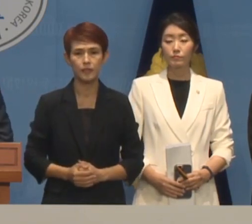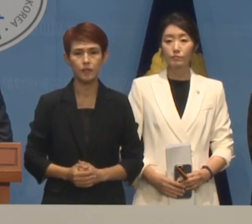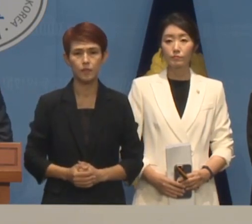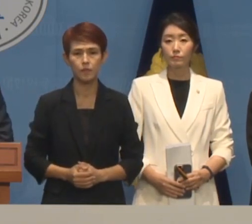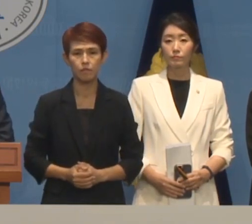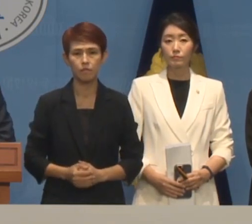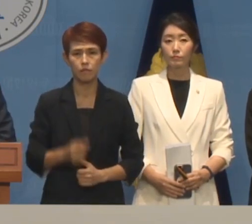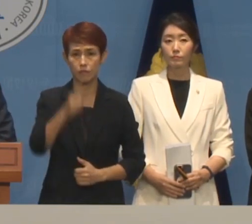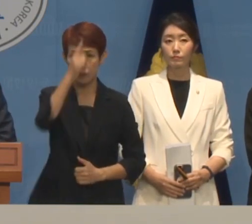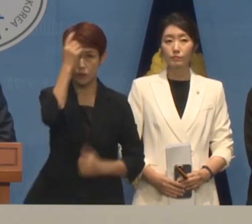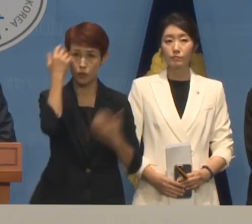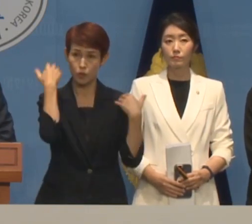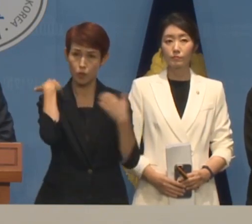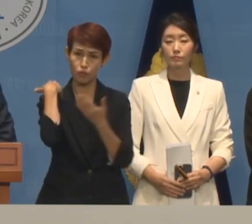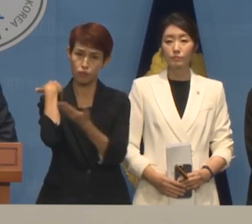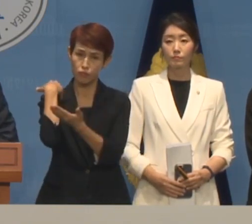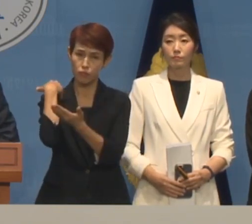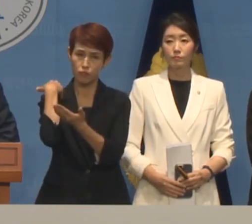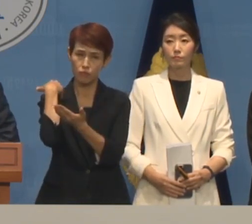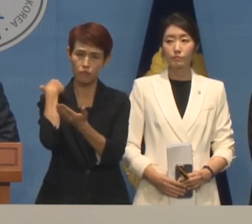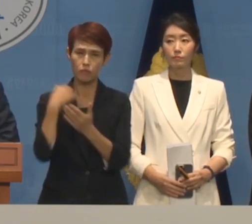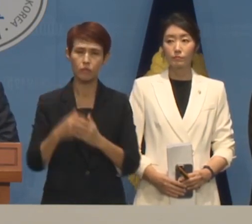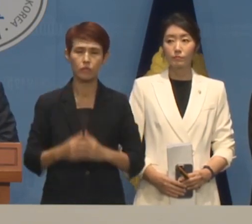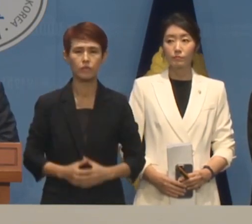지금이라도 정부는